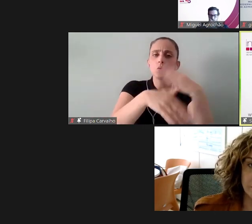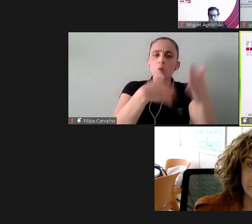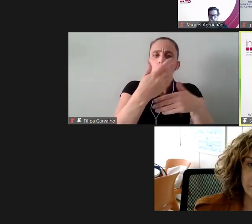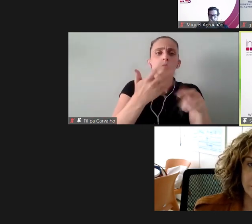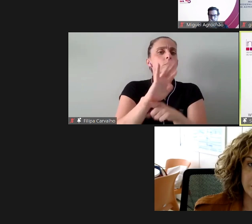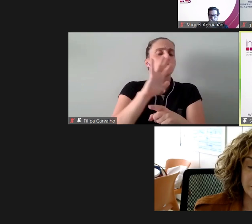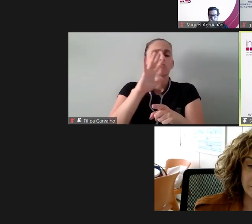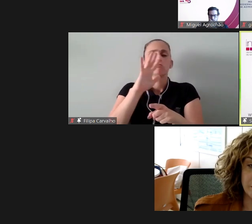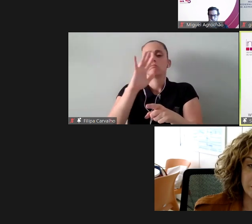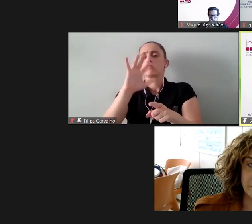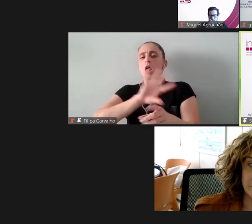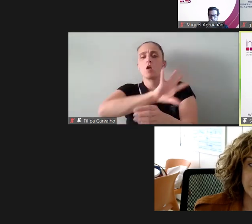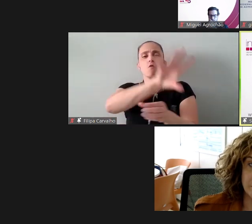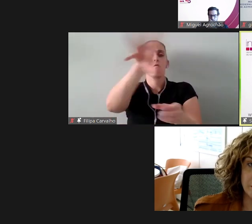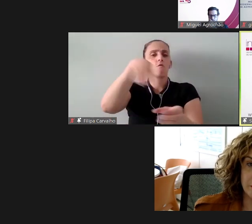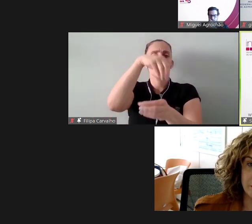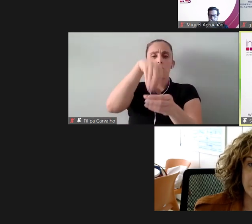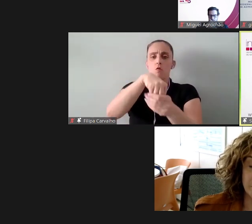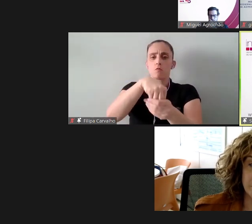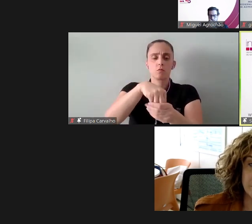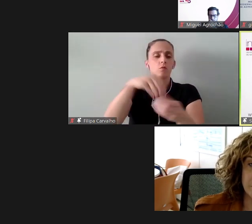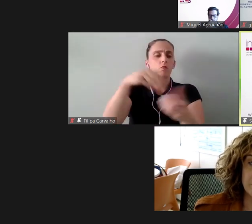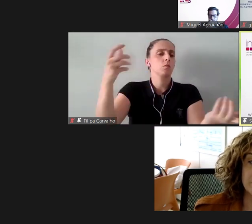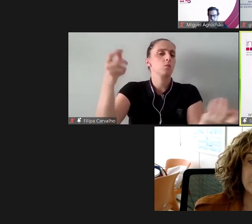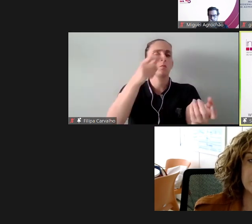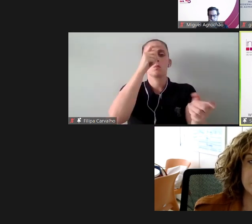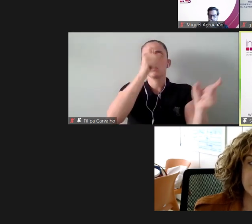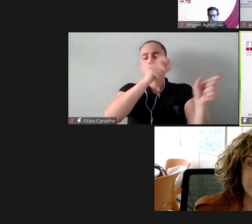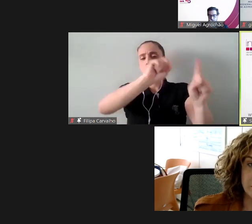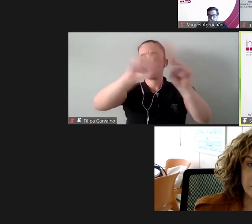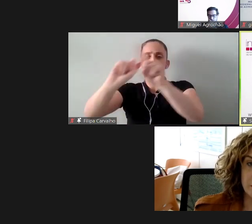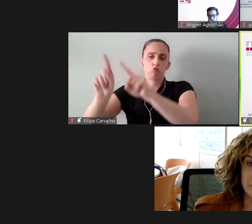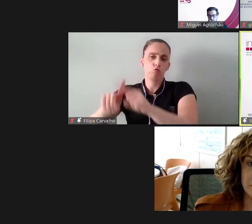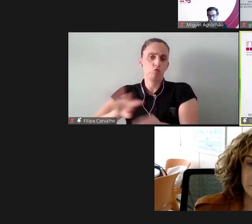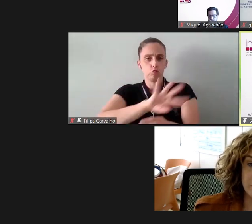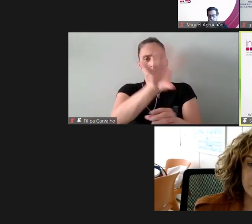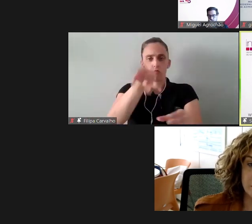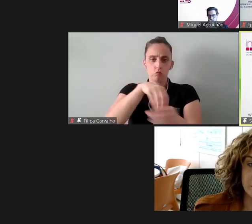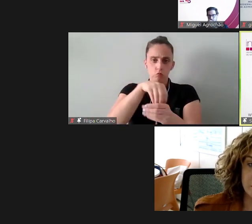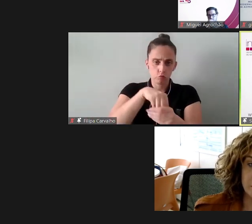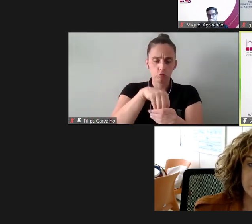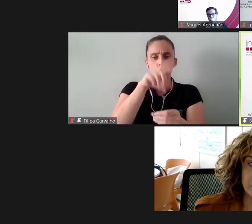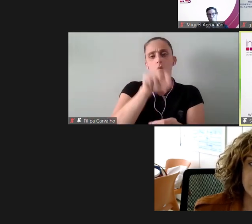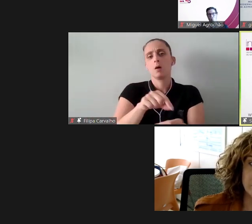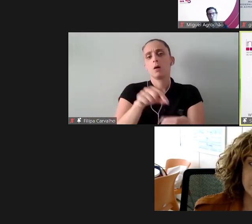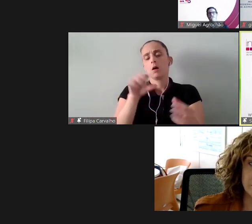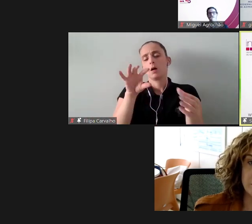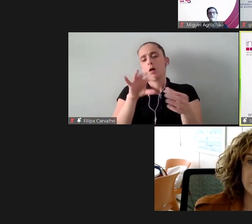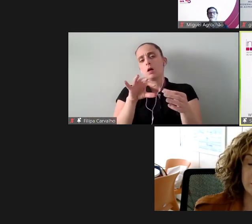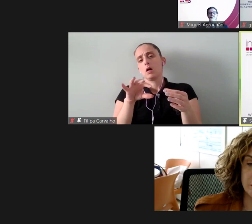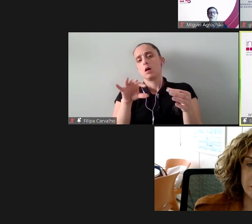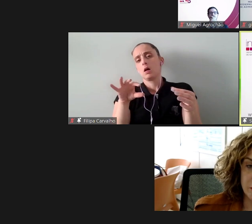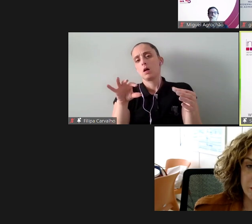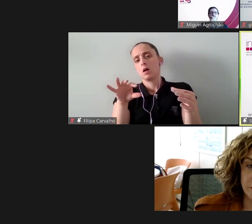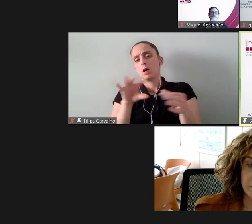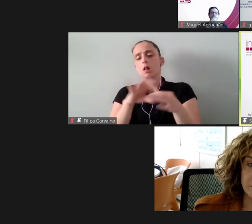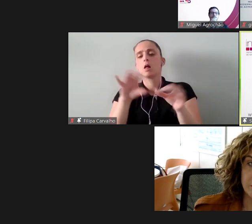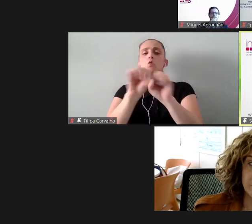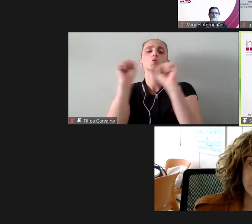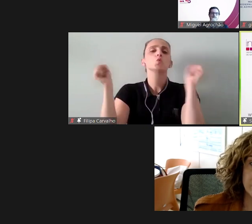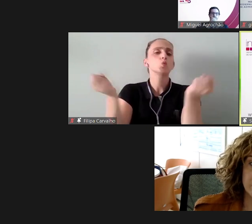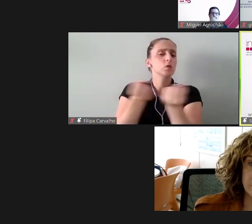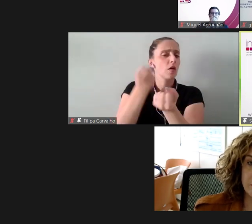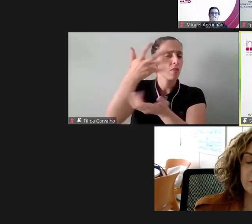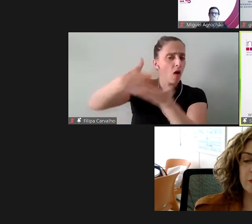envolvimento de vários stakeholders, várias partes interessadas, também da academia, da sociedade civil, também de